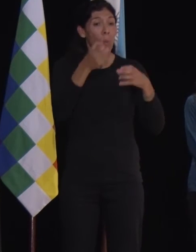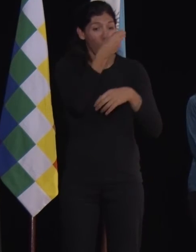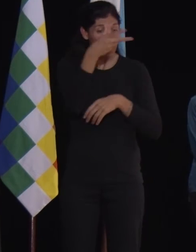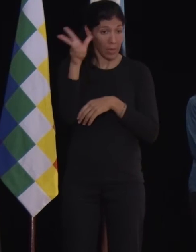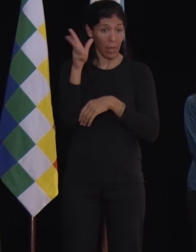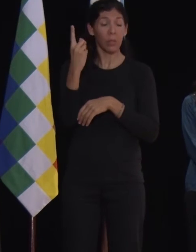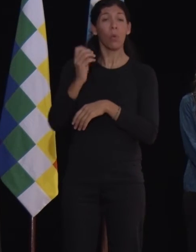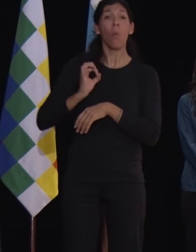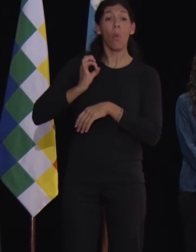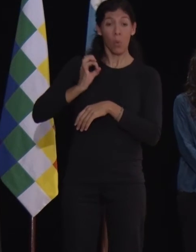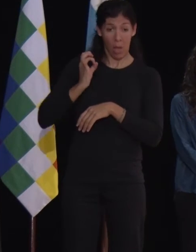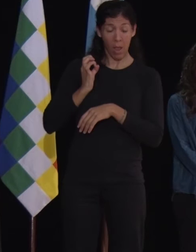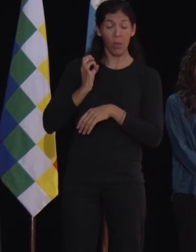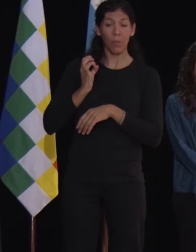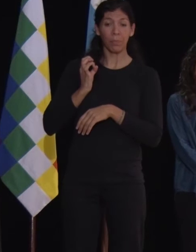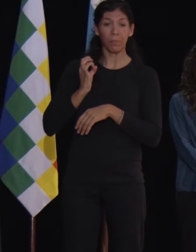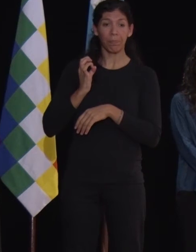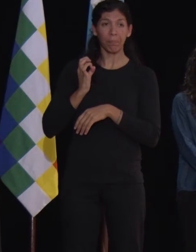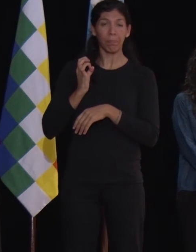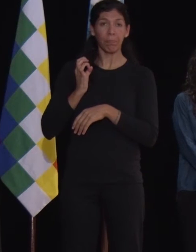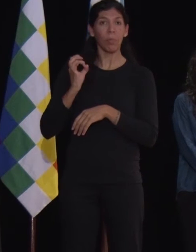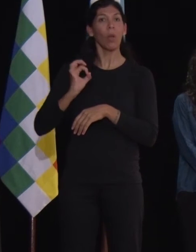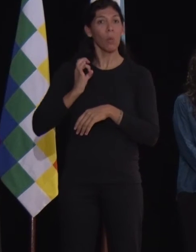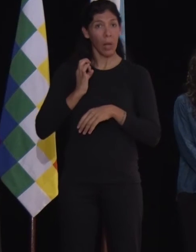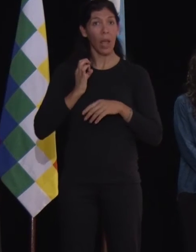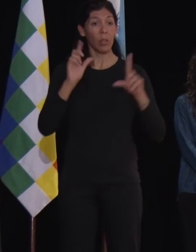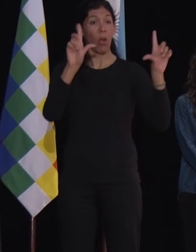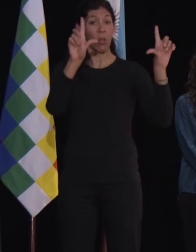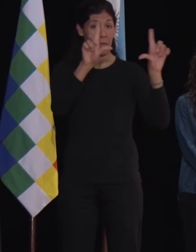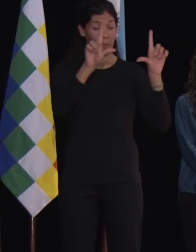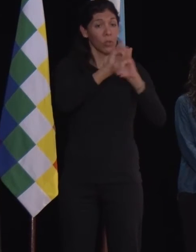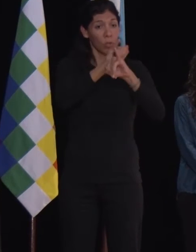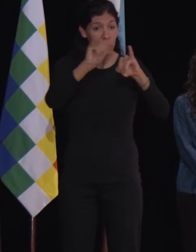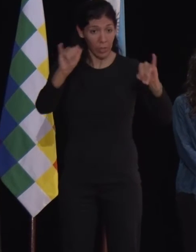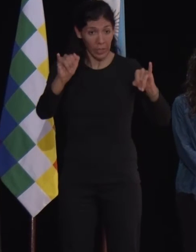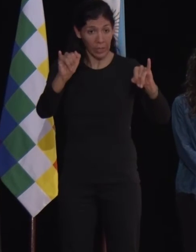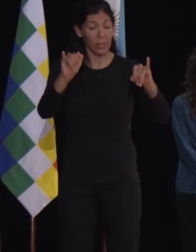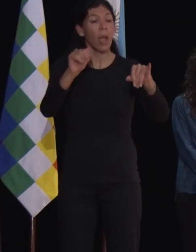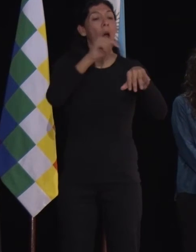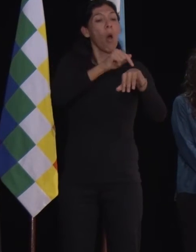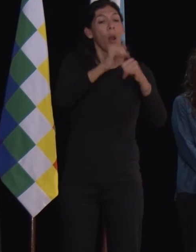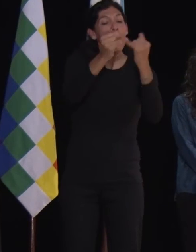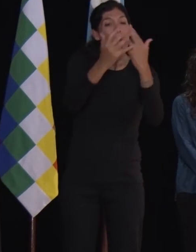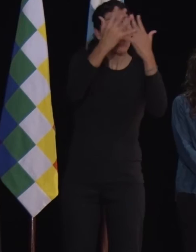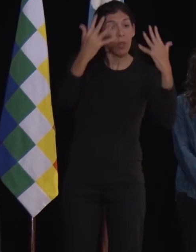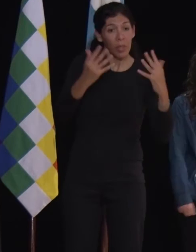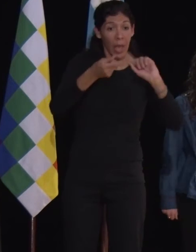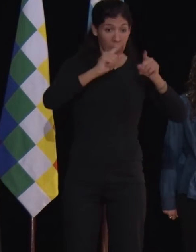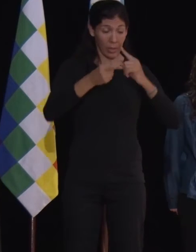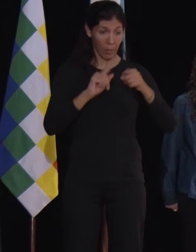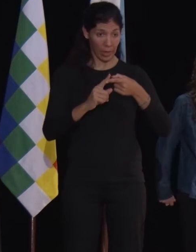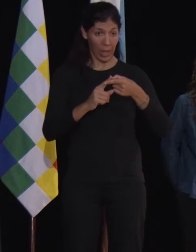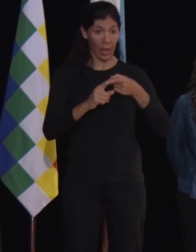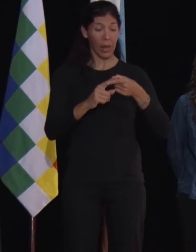año interpretando ún un noticiero en el horario del mediodía en un canal de cable